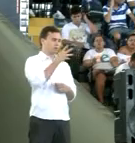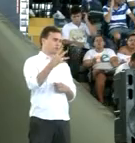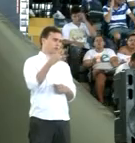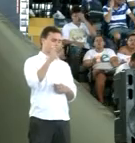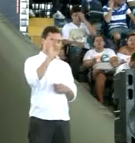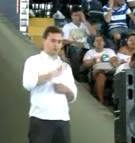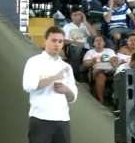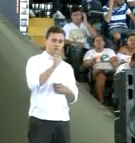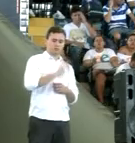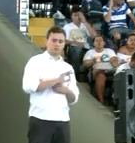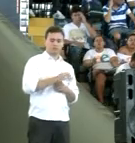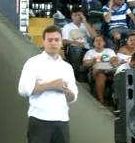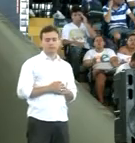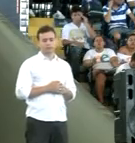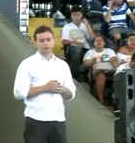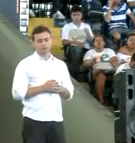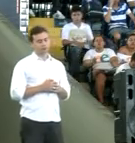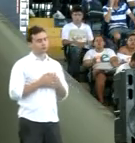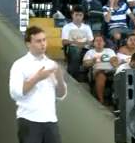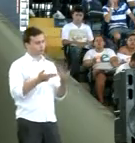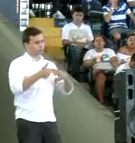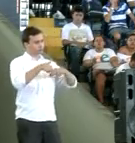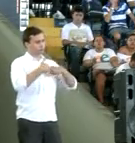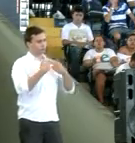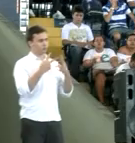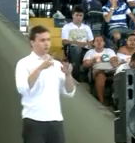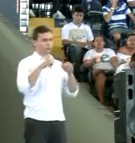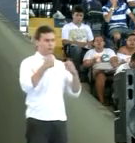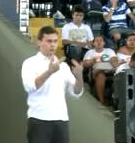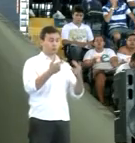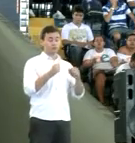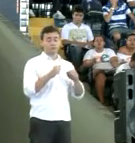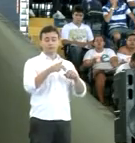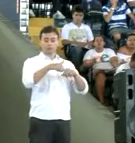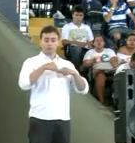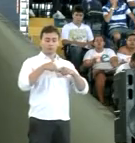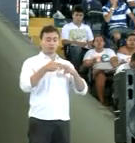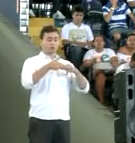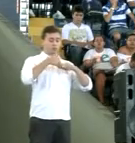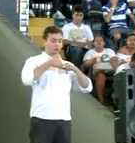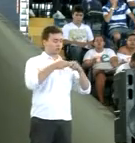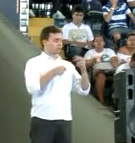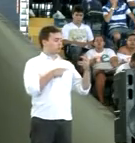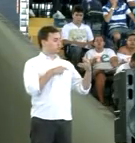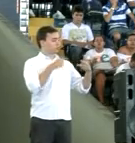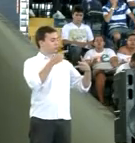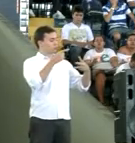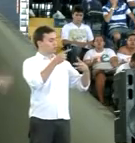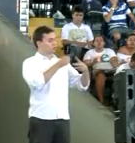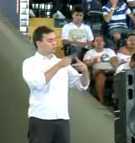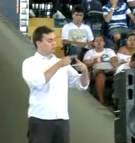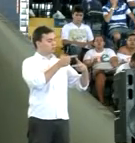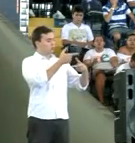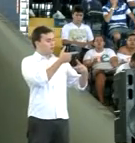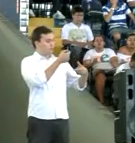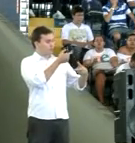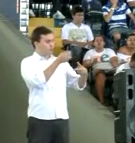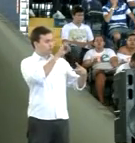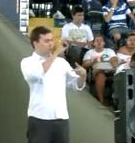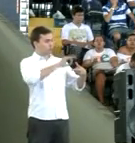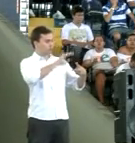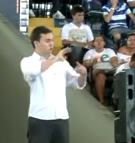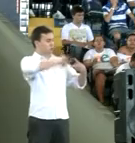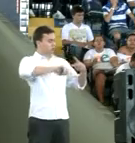44%. Então, pessoal, um desconto de 20 e um desconto de 30, no final